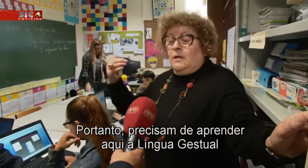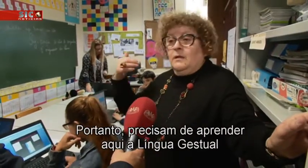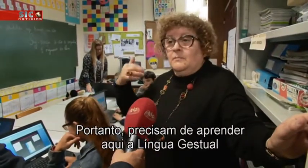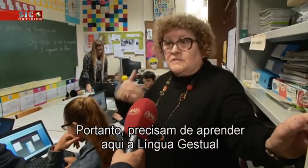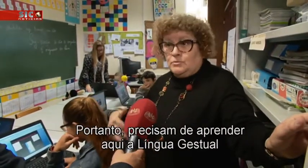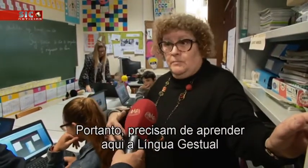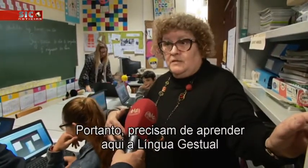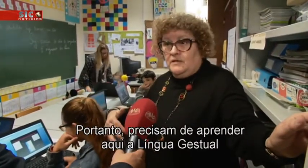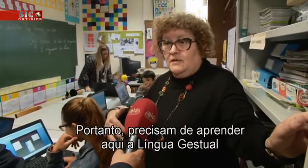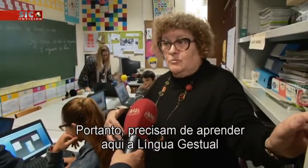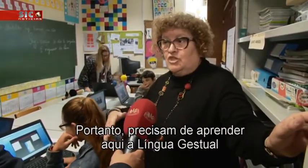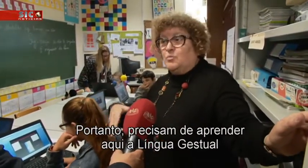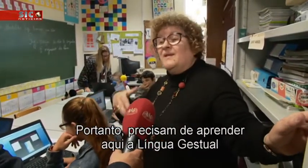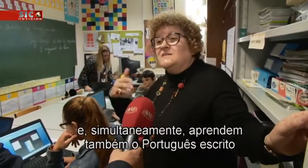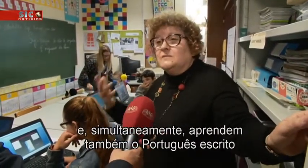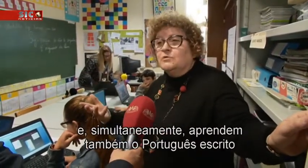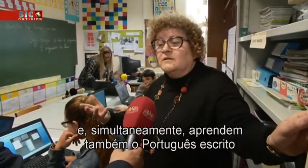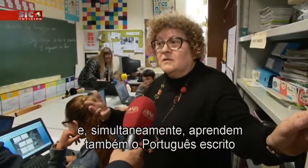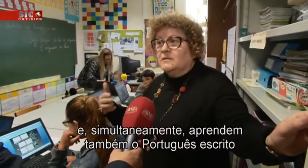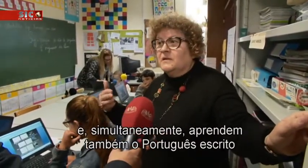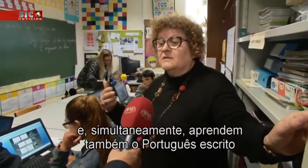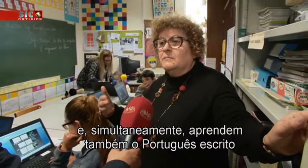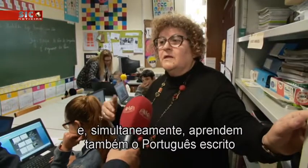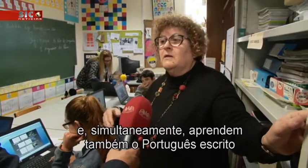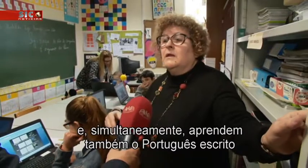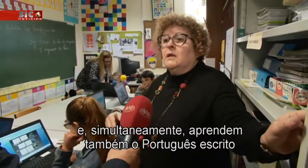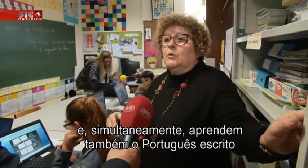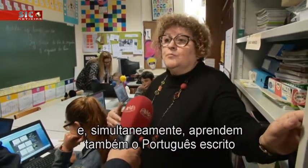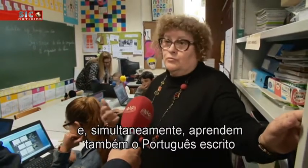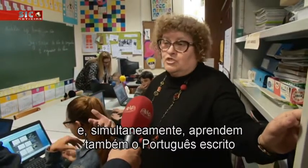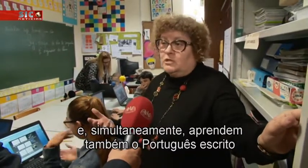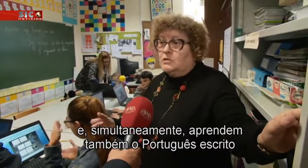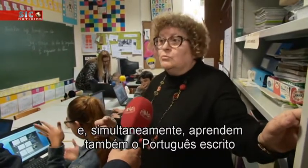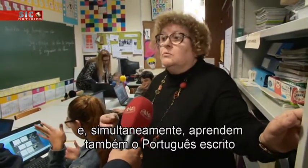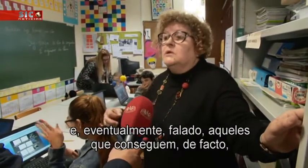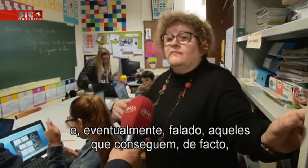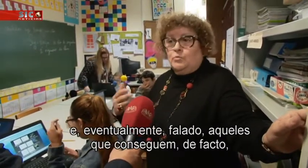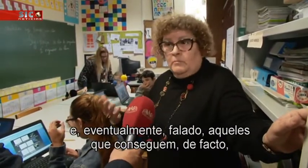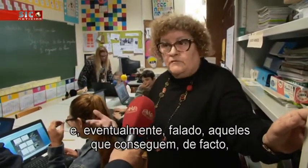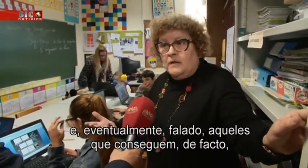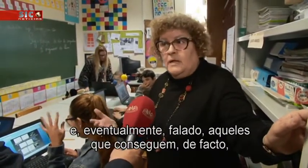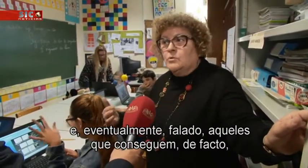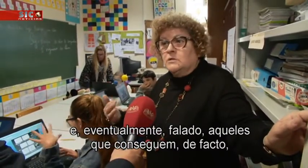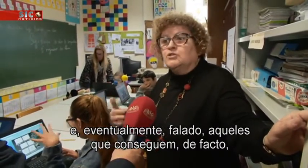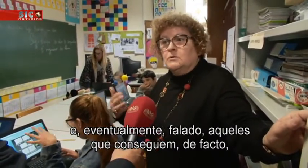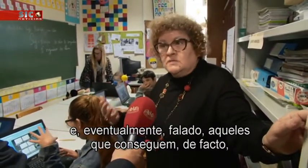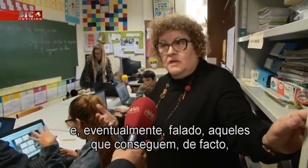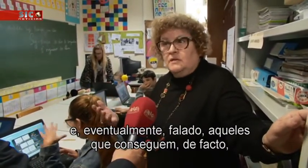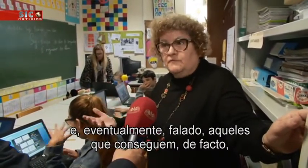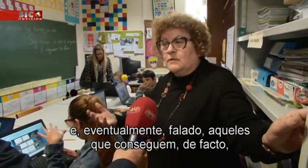precisam de aprender aqui a Língua Gestual e, simultaneamente, aprendem também o português escrito e, eventualmente, falado, aqueles que conseguem, de facto,